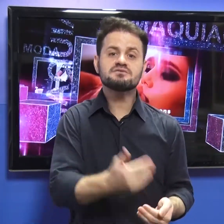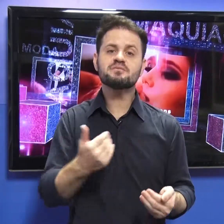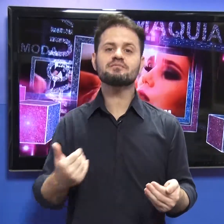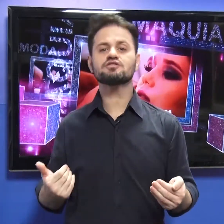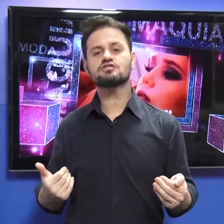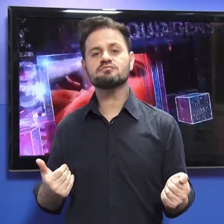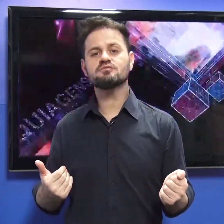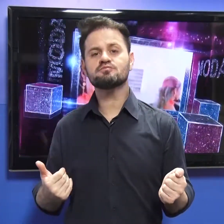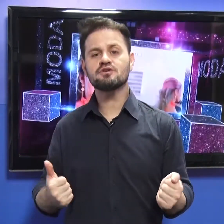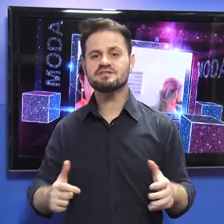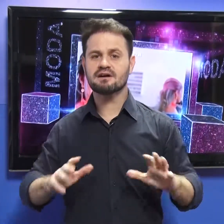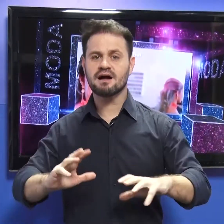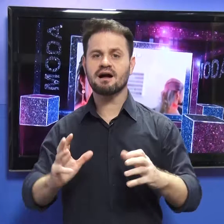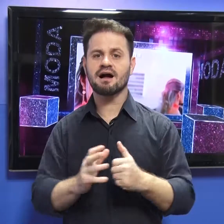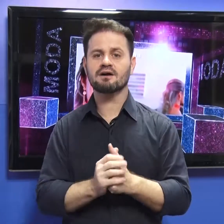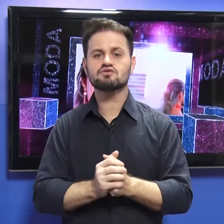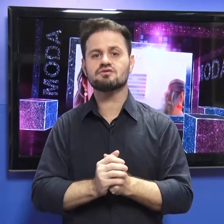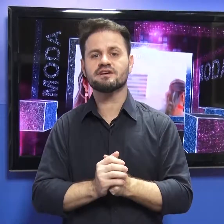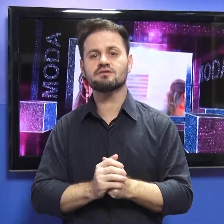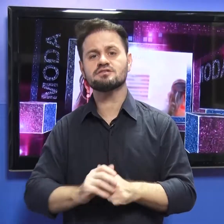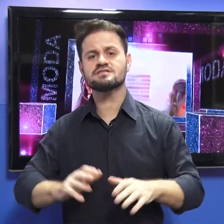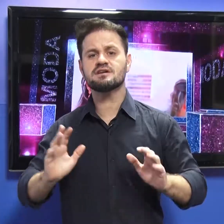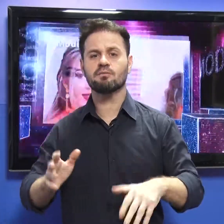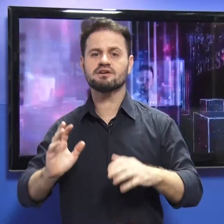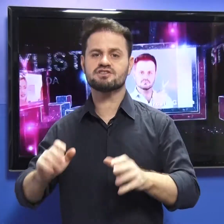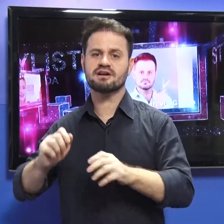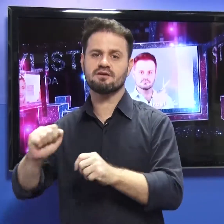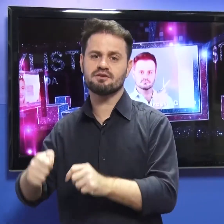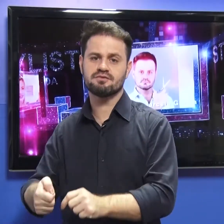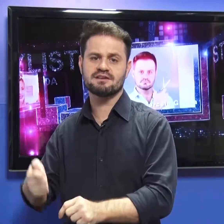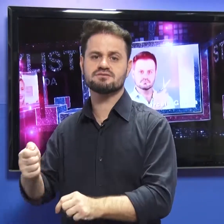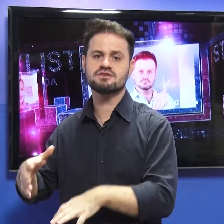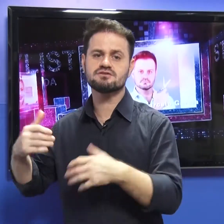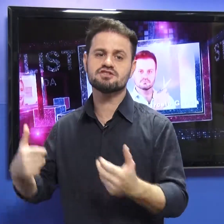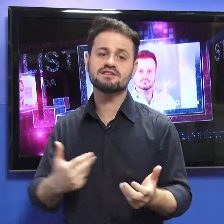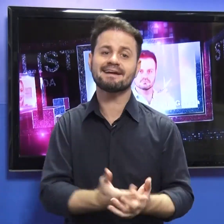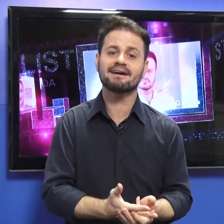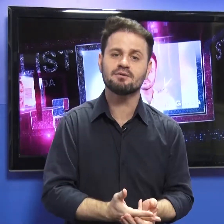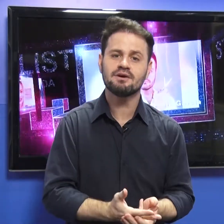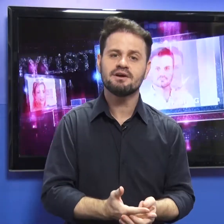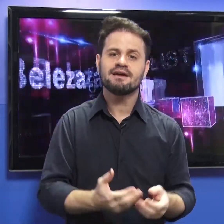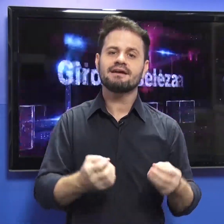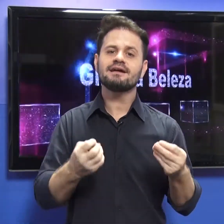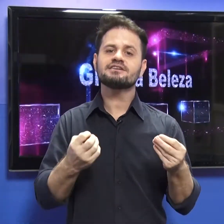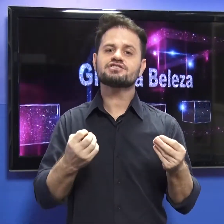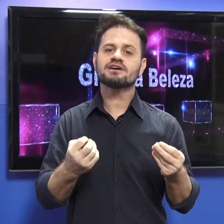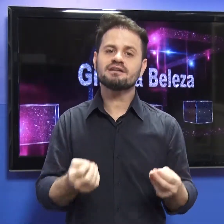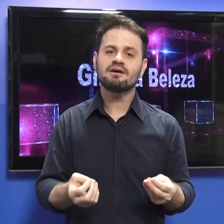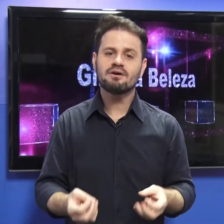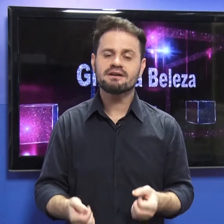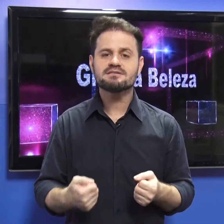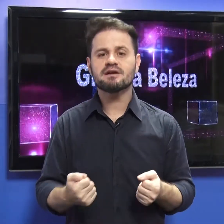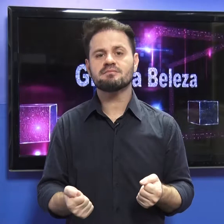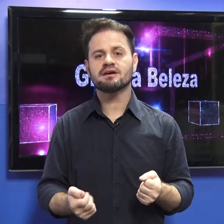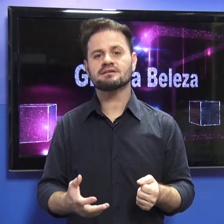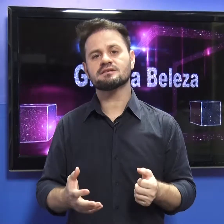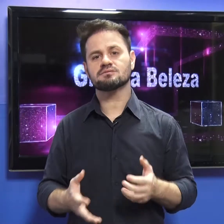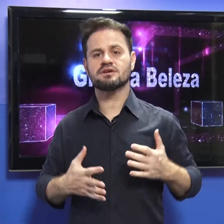experimentou danos depois a costureira olhou disse não pode achar que agora eu faço isso te entrego e aí chega na hora experimento então tem um